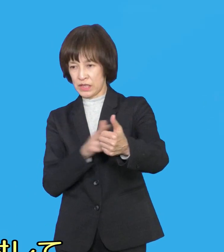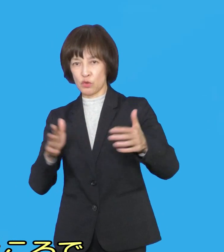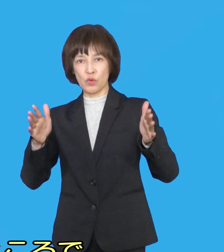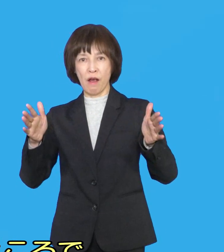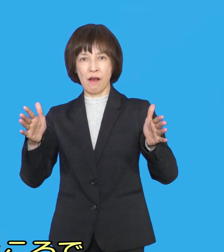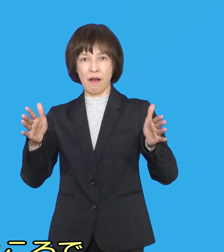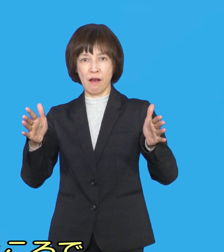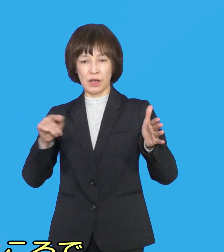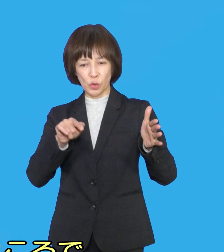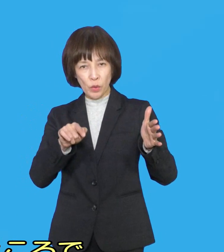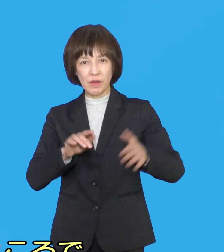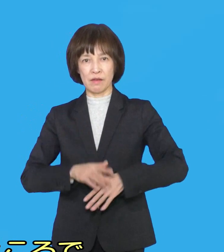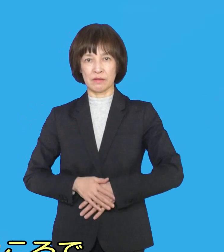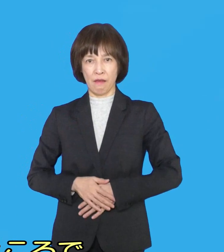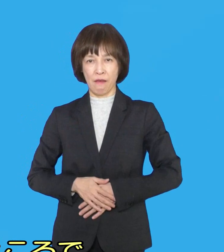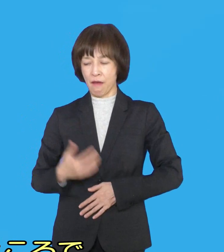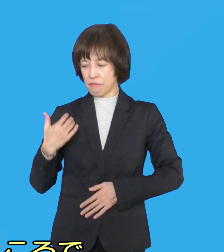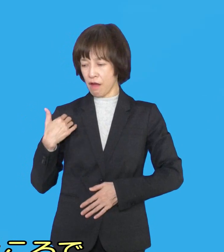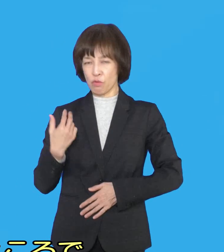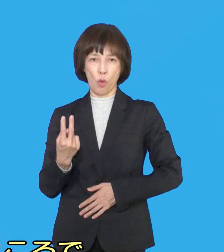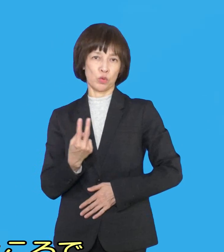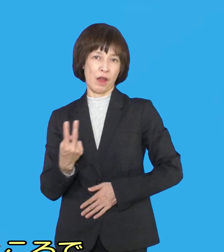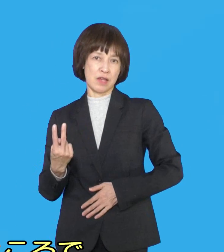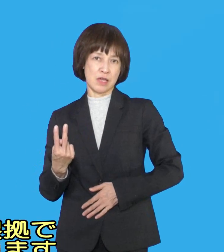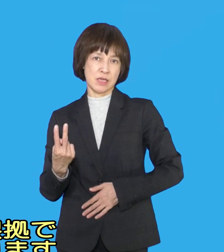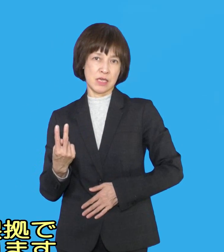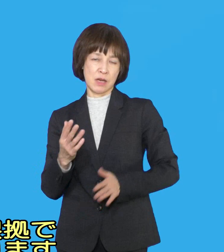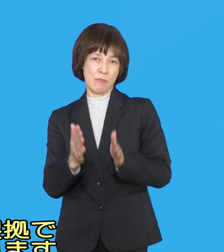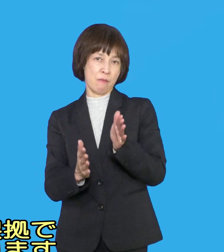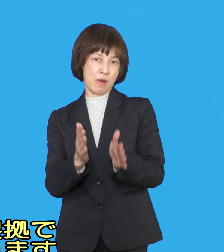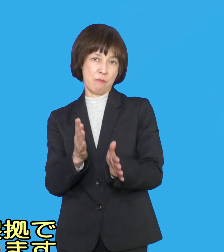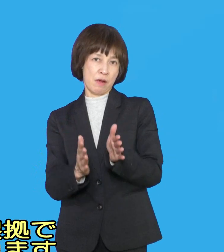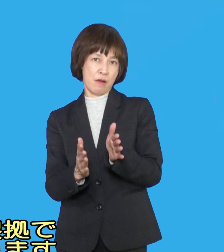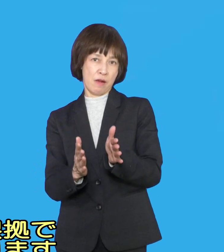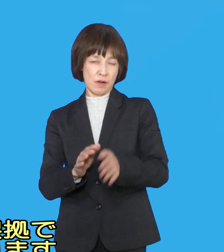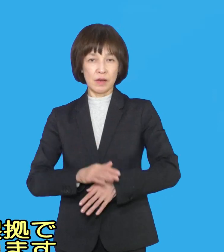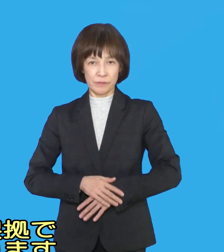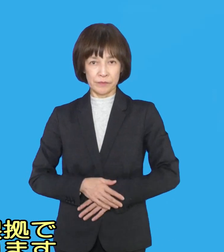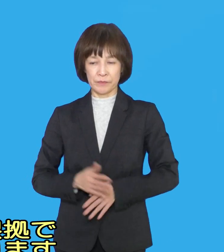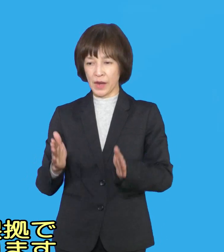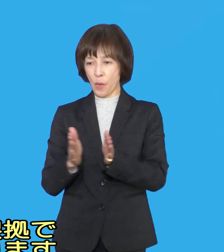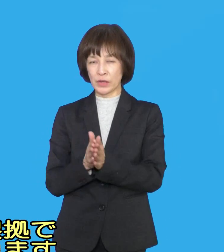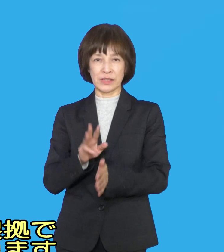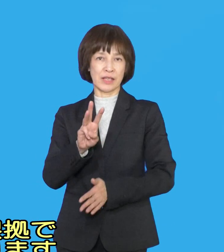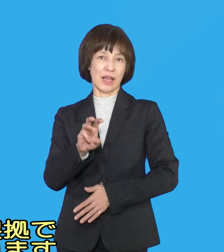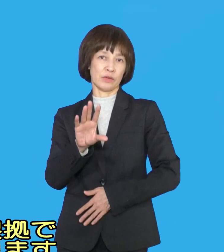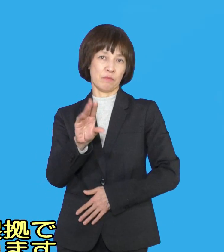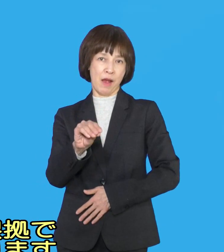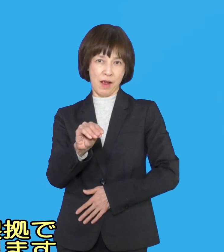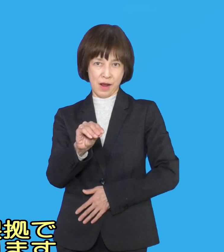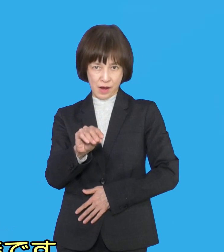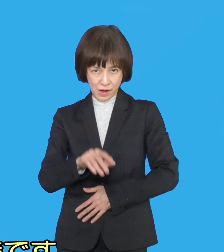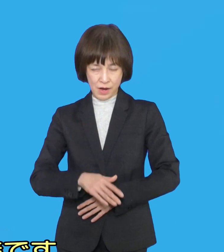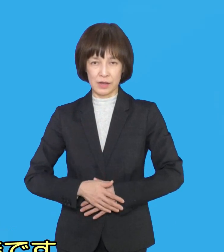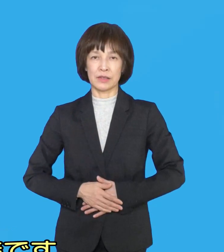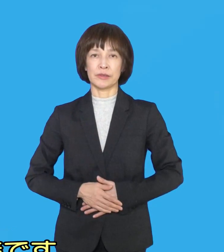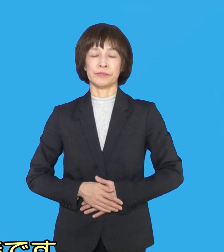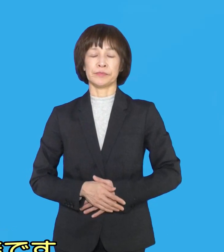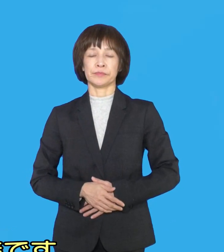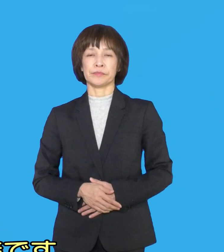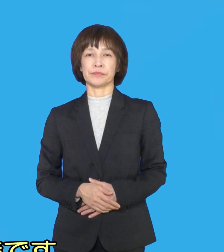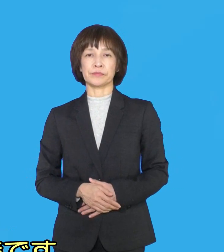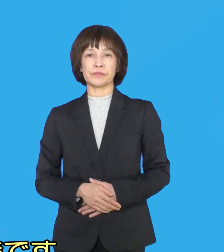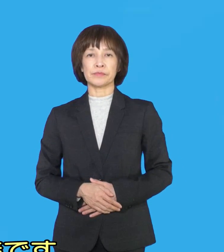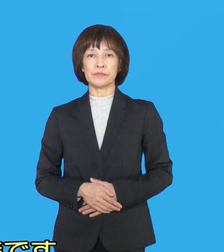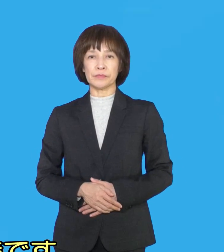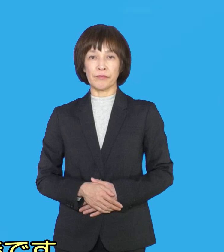してお二方ついていただくというところで30万円という根拠で算定をしております。そ